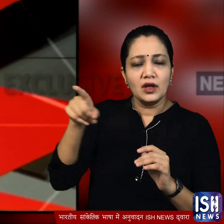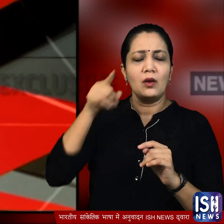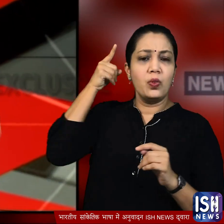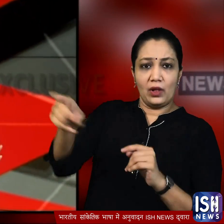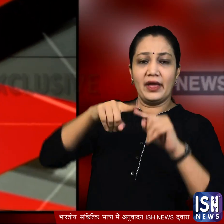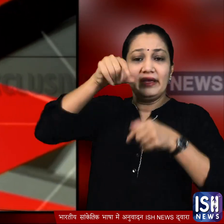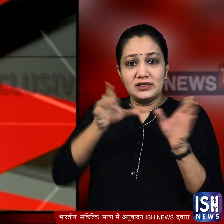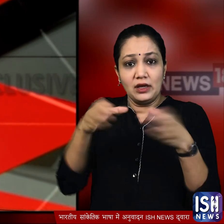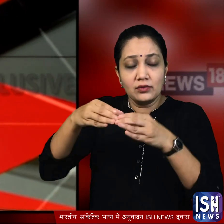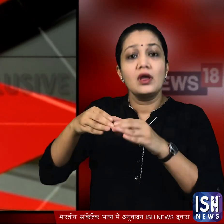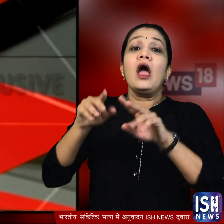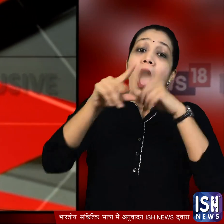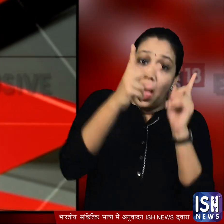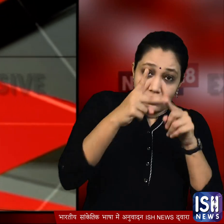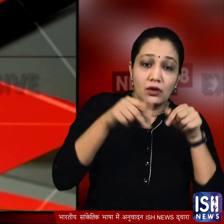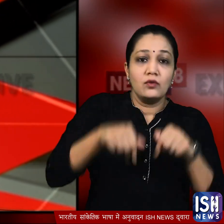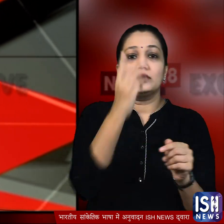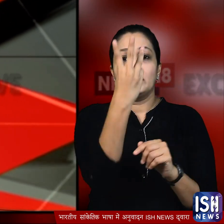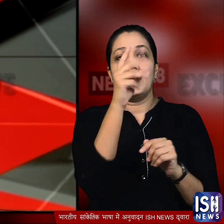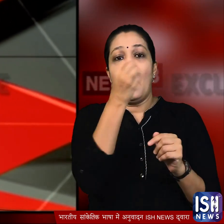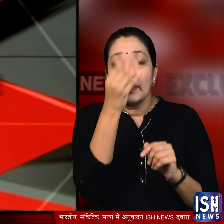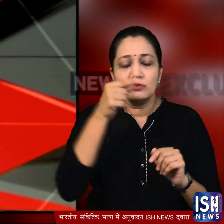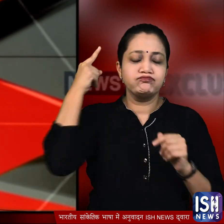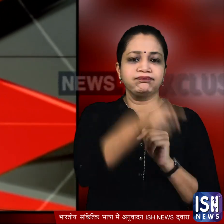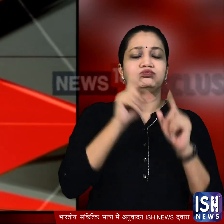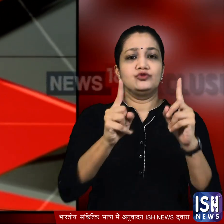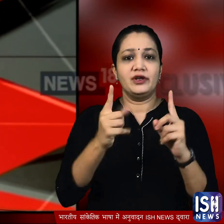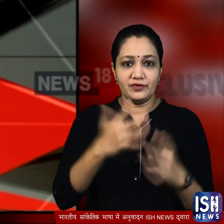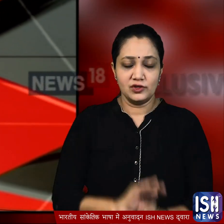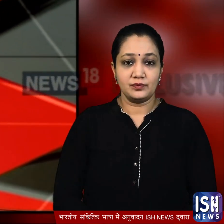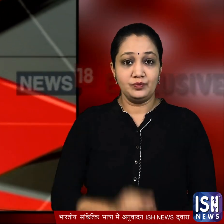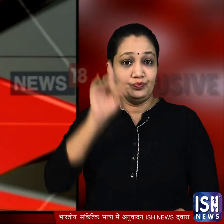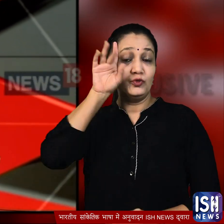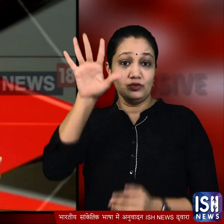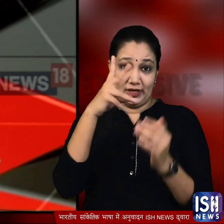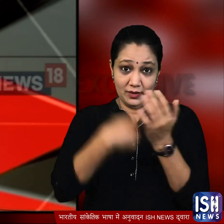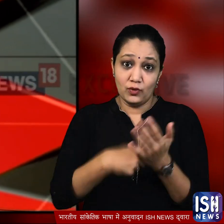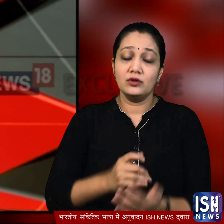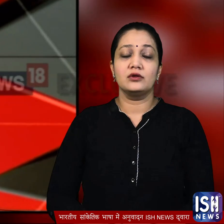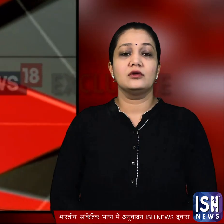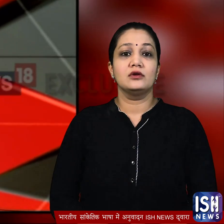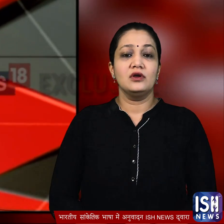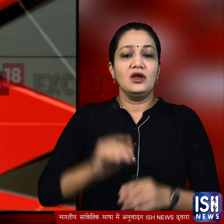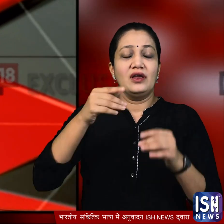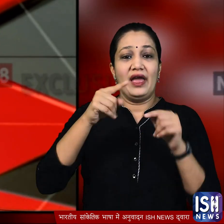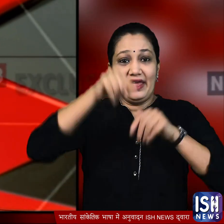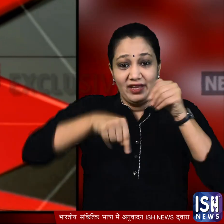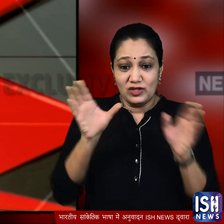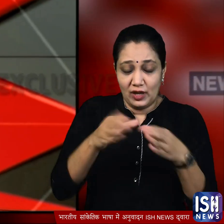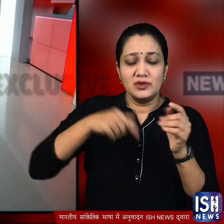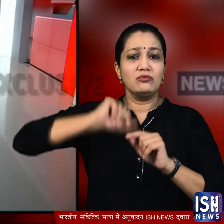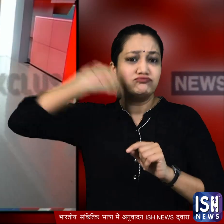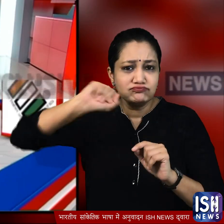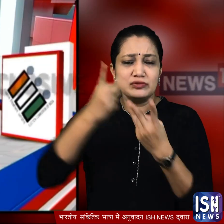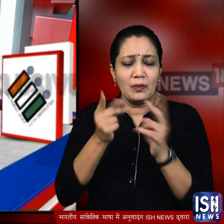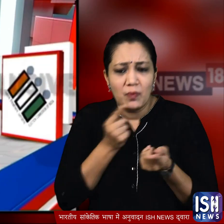पर कार्रवाई के बाद चुनाव आयोग ने बंगाल से जुड़े 3 बीजेपी नेताओं के खिलाफ भी सख्त रुख अपनाया। न्यूज 18 के नीरज कुमार की रिपोर्ट